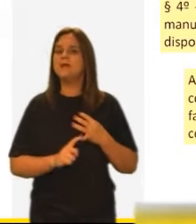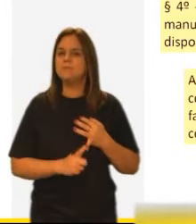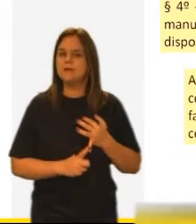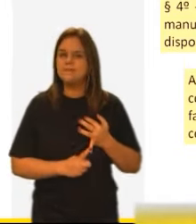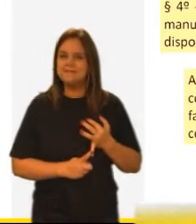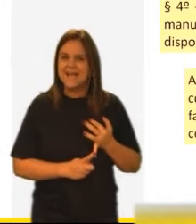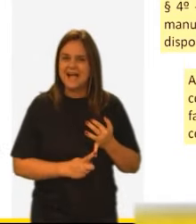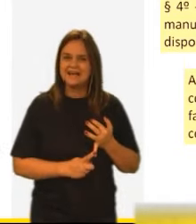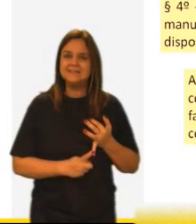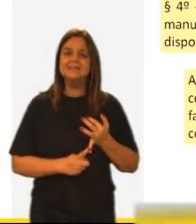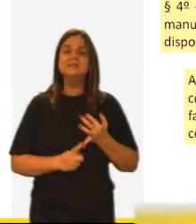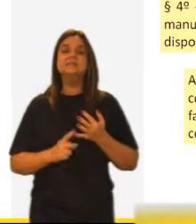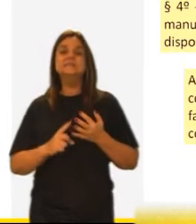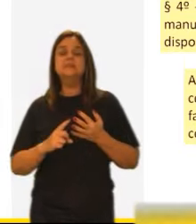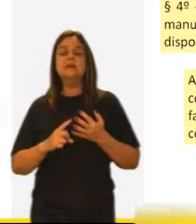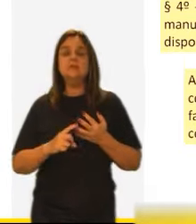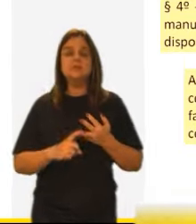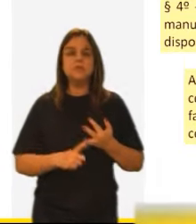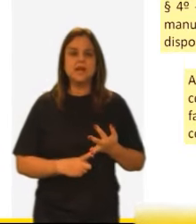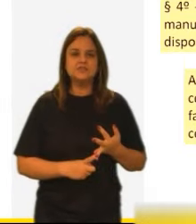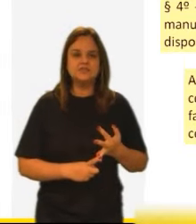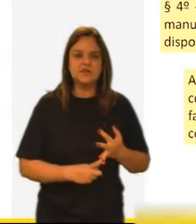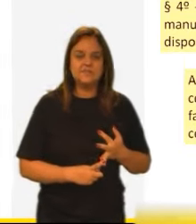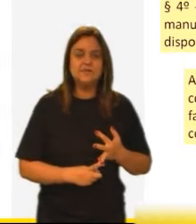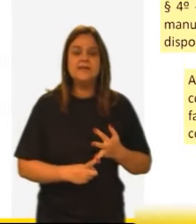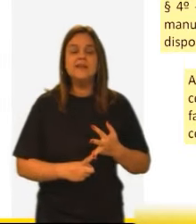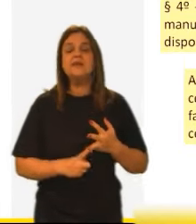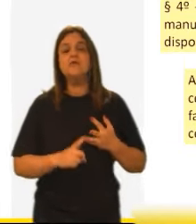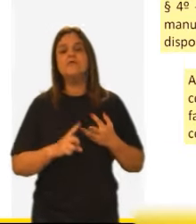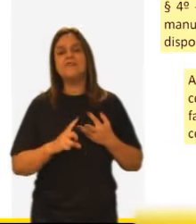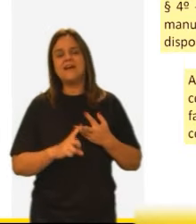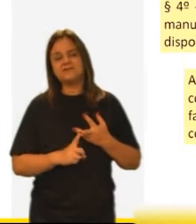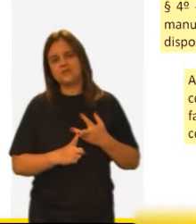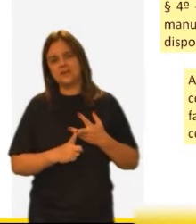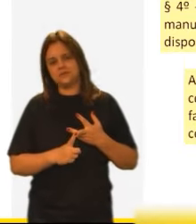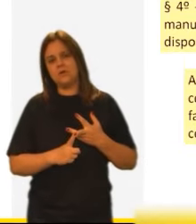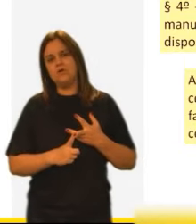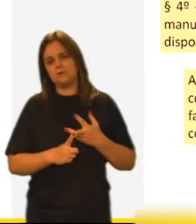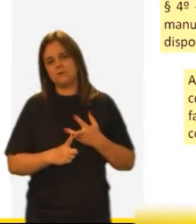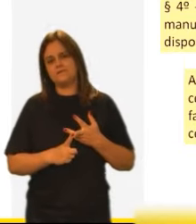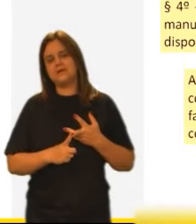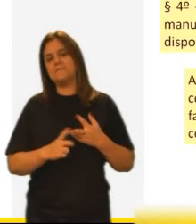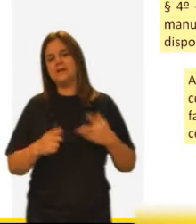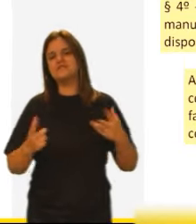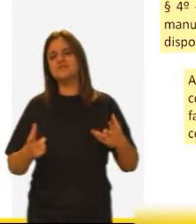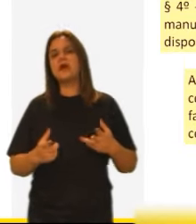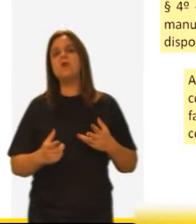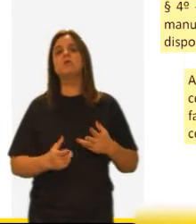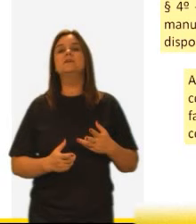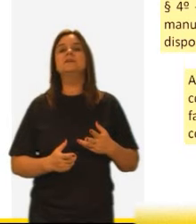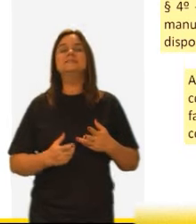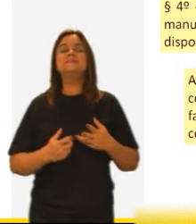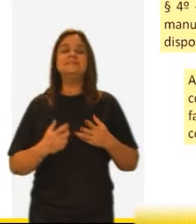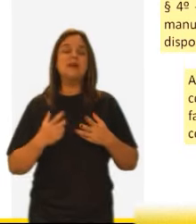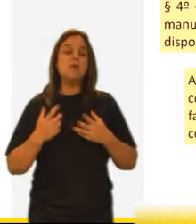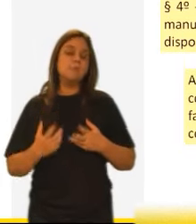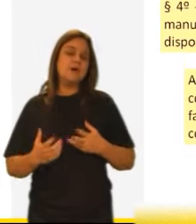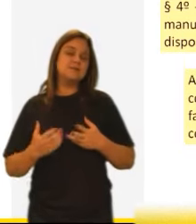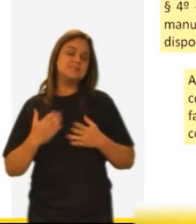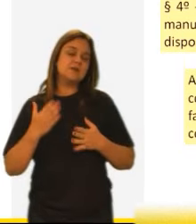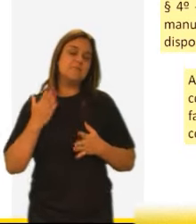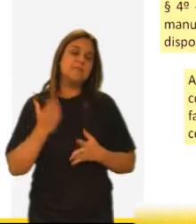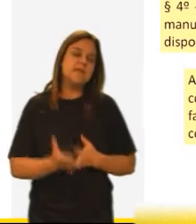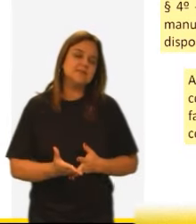por lei complementar, não cumulativa, e o fato gerador, quer dizer, a base de cálculo,